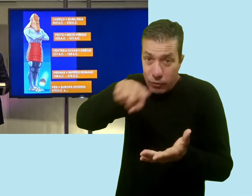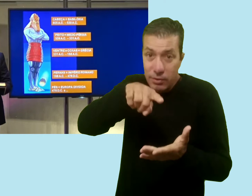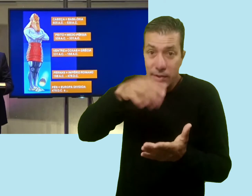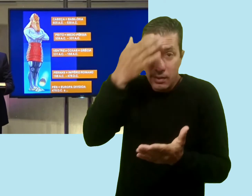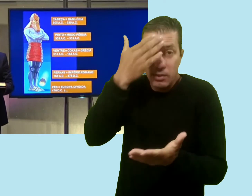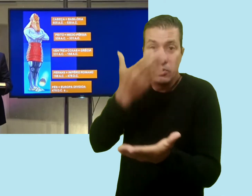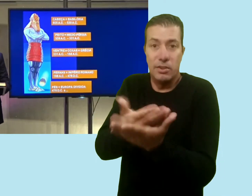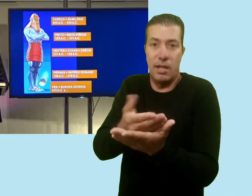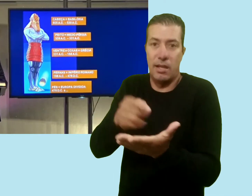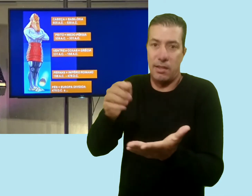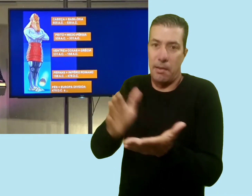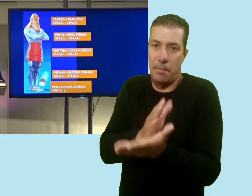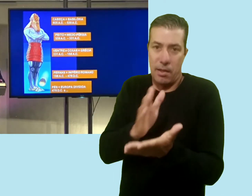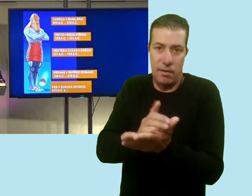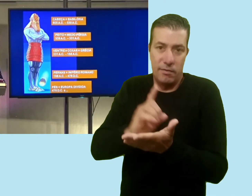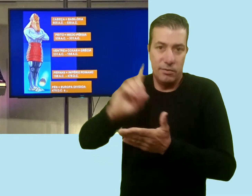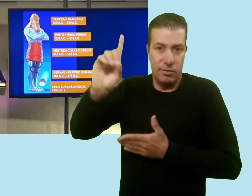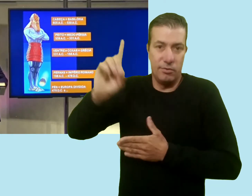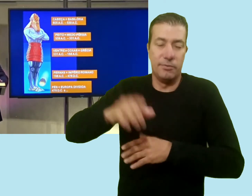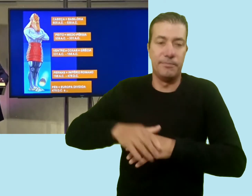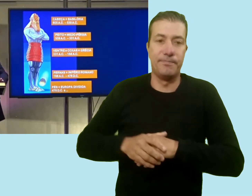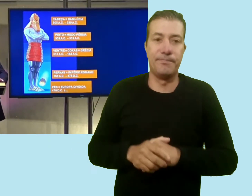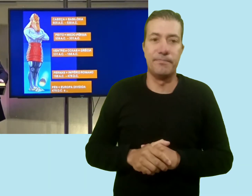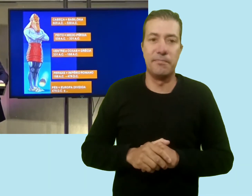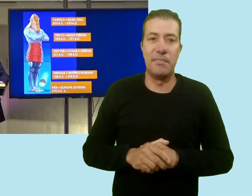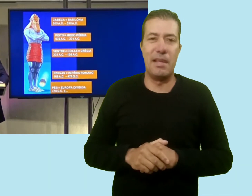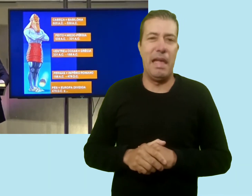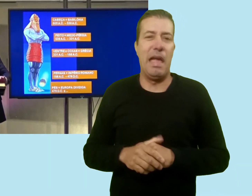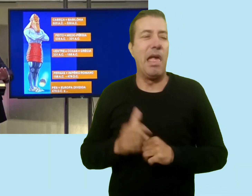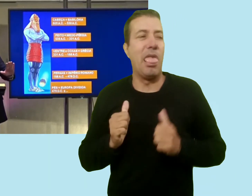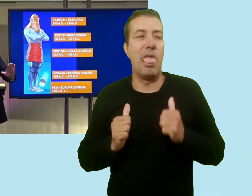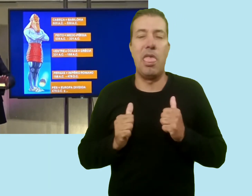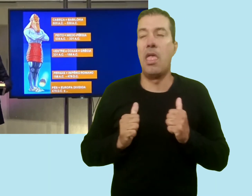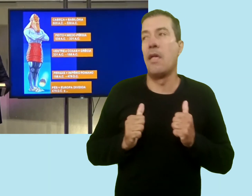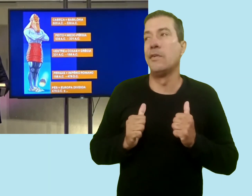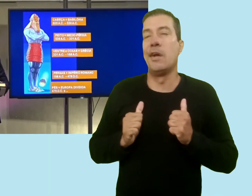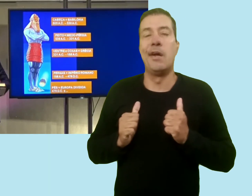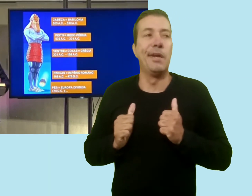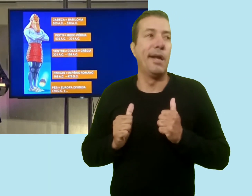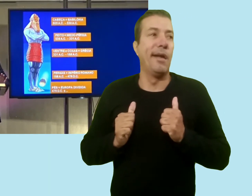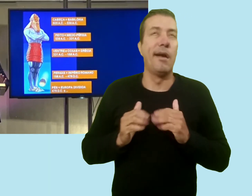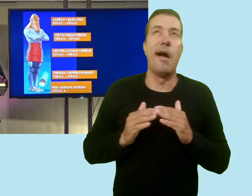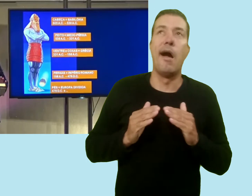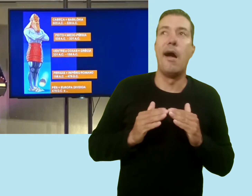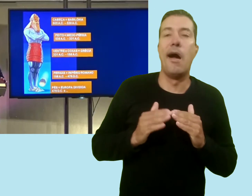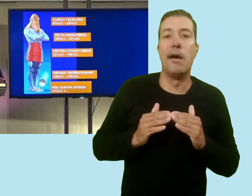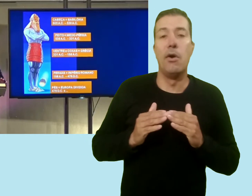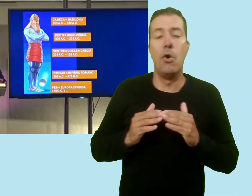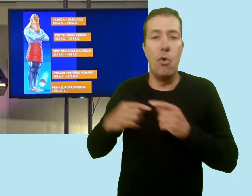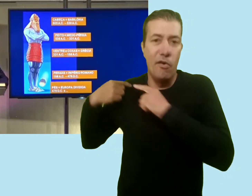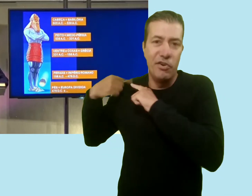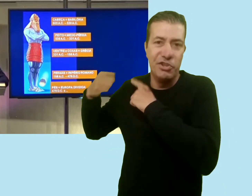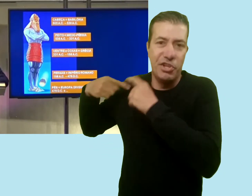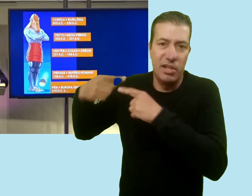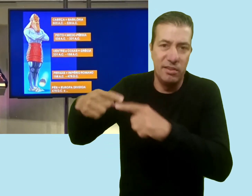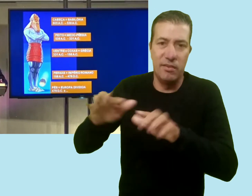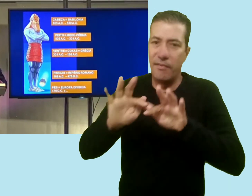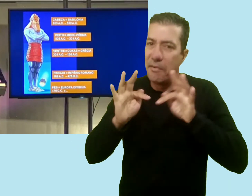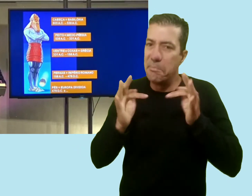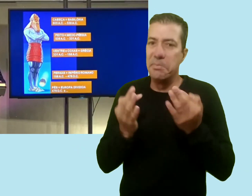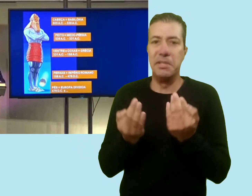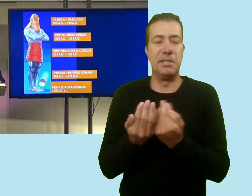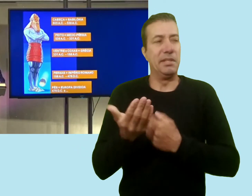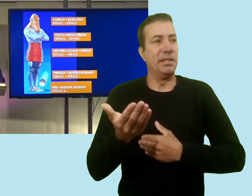livro, né? Conheço gente que não acredita porque não quer sair daquela zona de conforto que ele tem, seja por